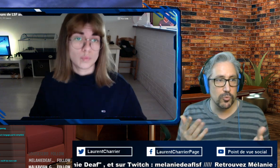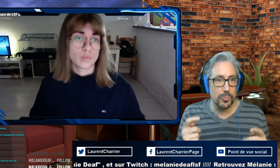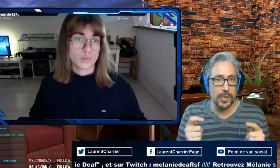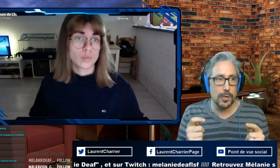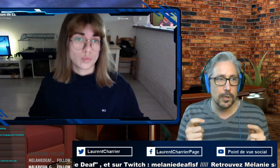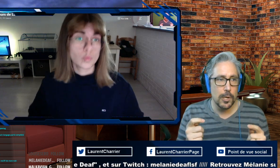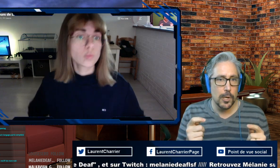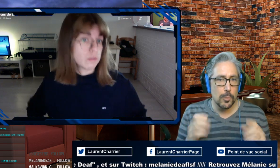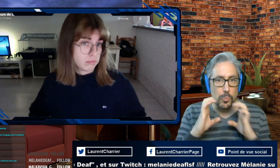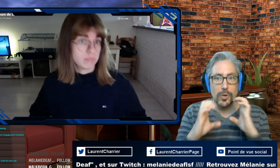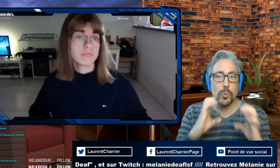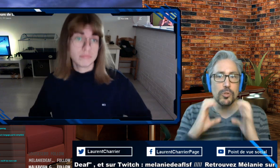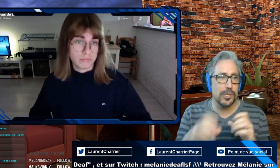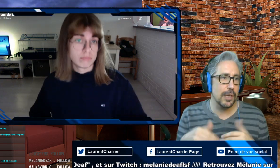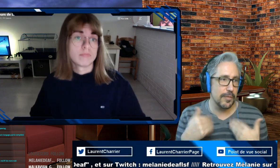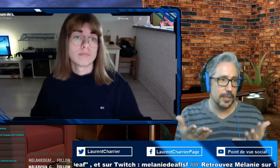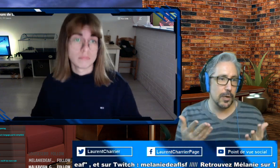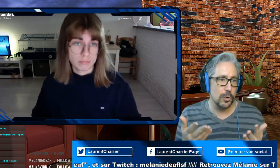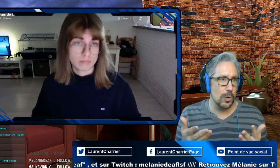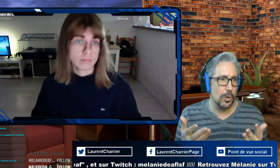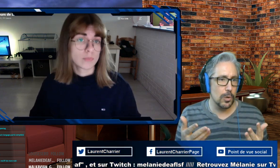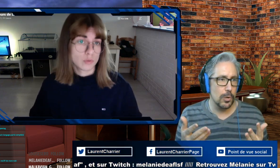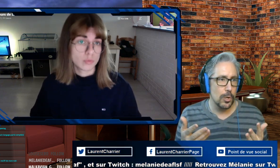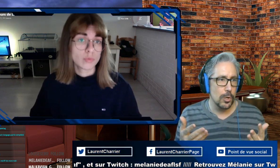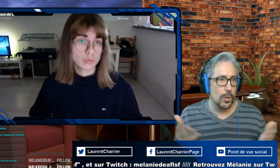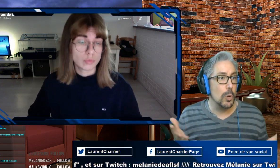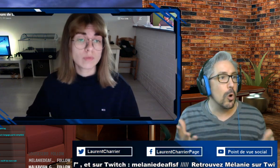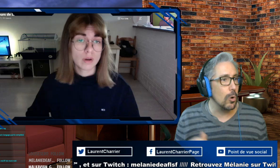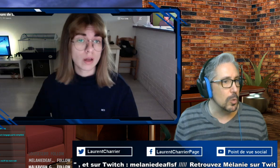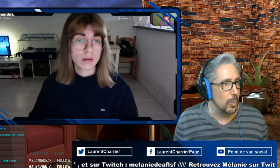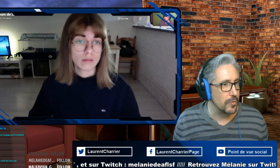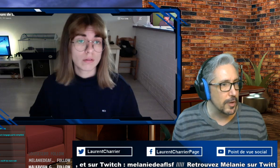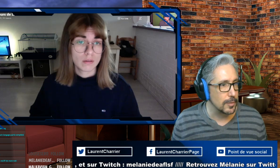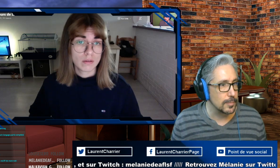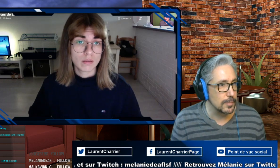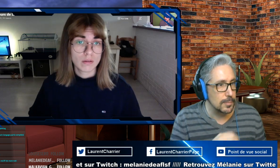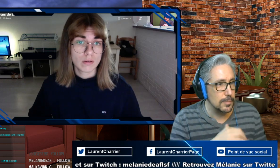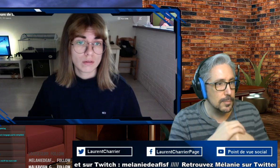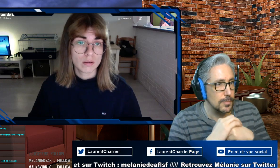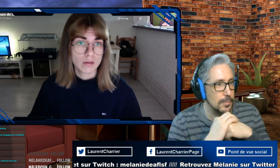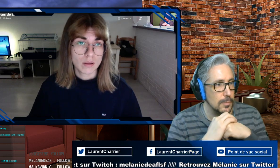sourde, pour bien communiquer avec elle. Voilà. Comment on peut faire?